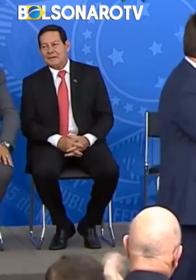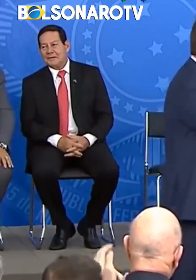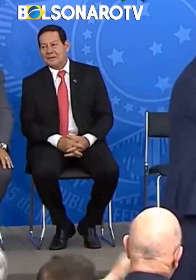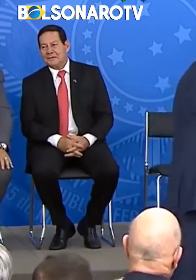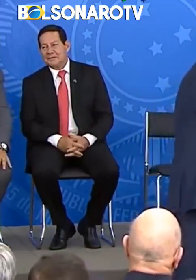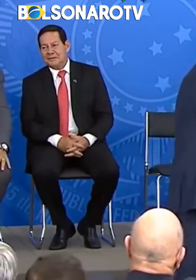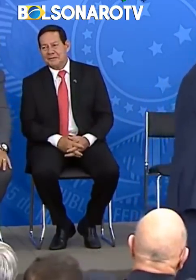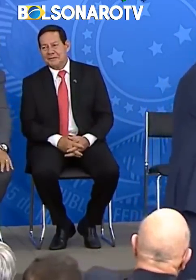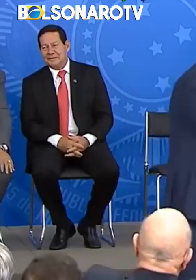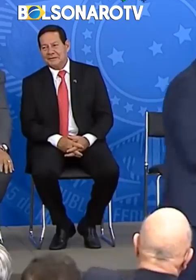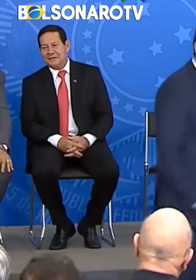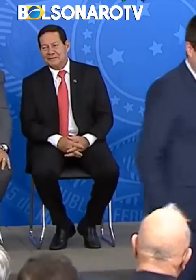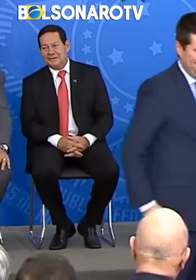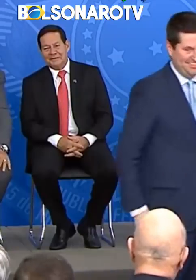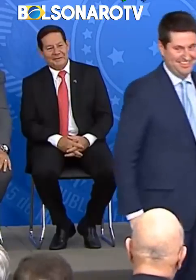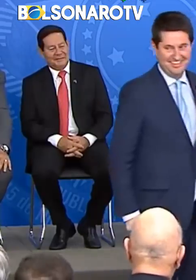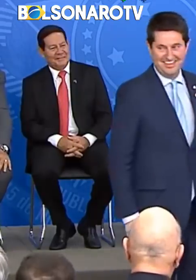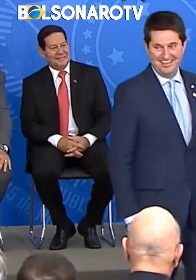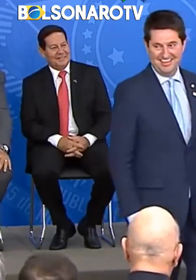Eu acho que ligam lá.